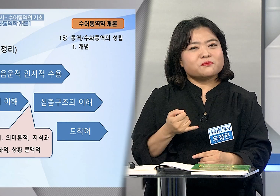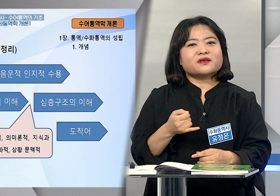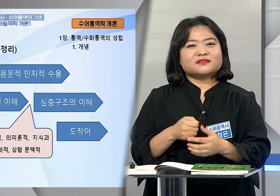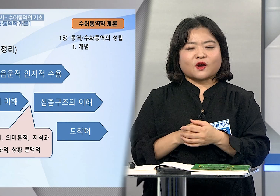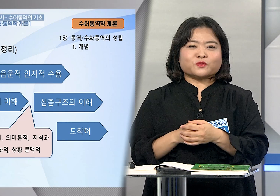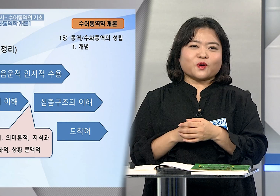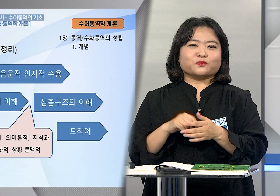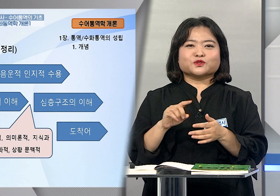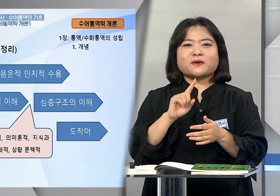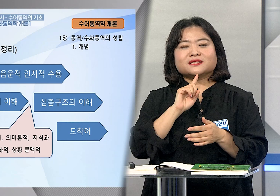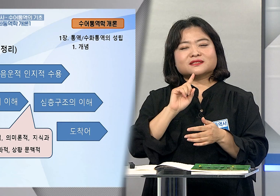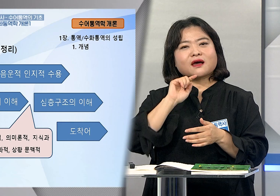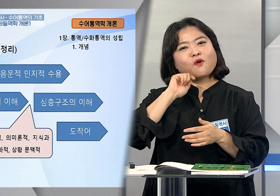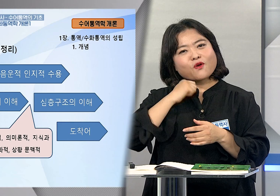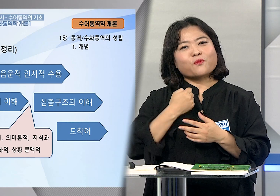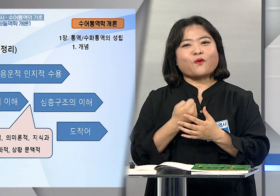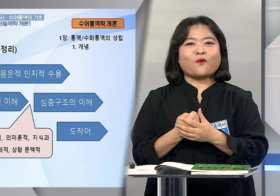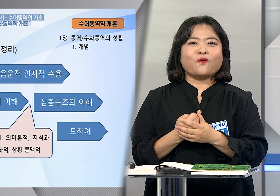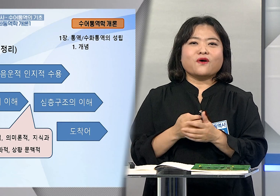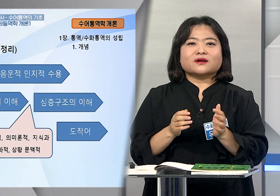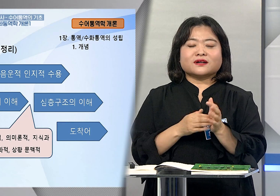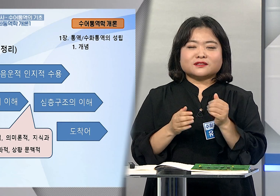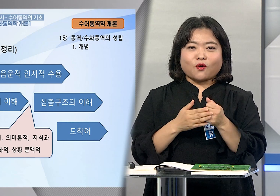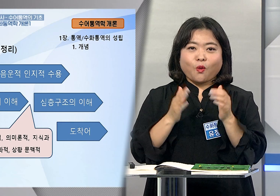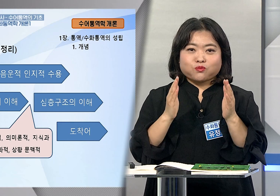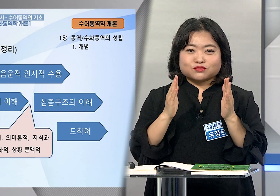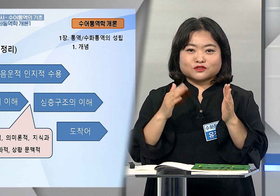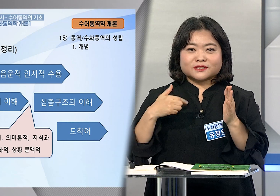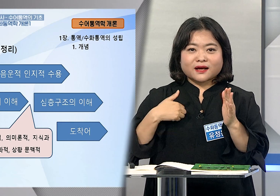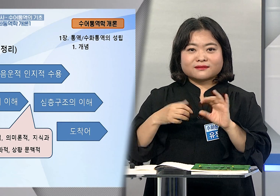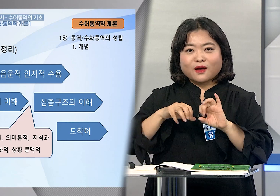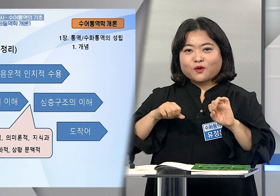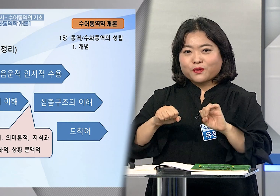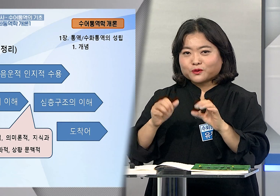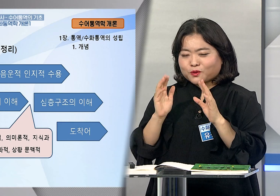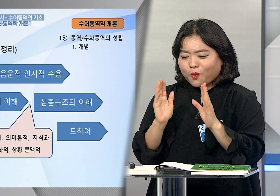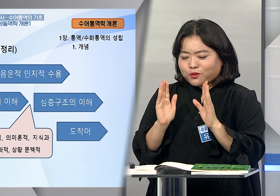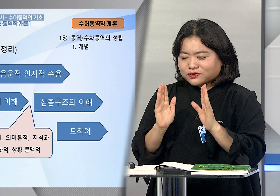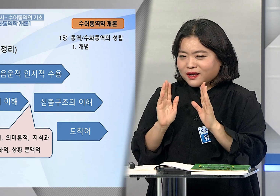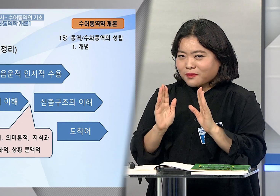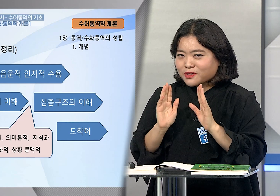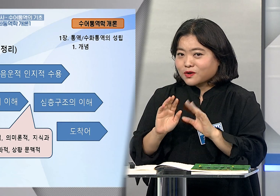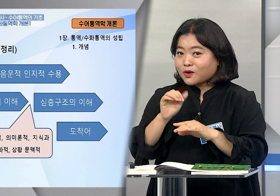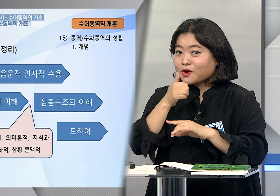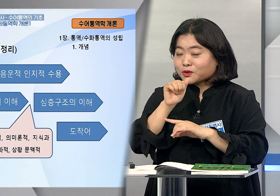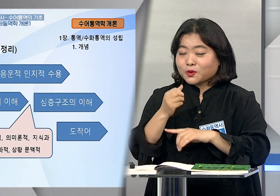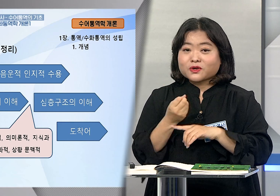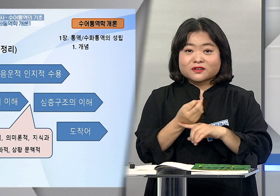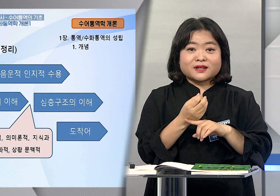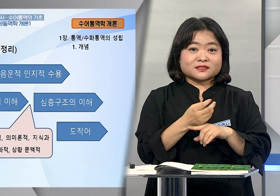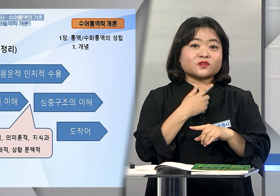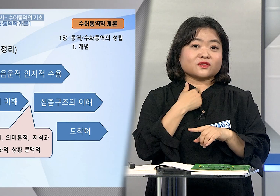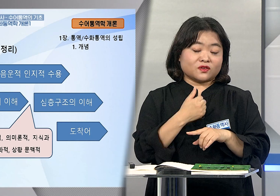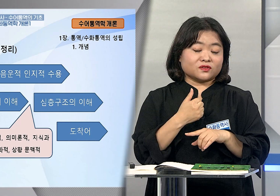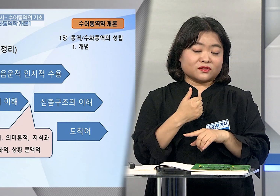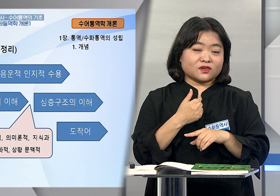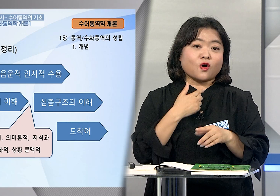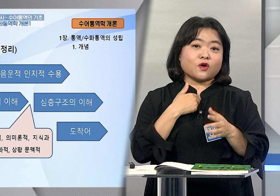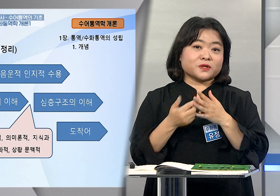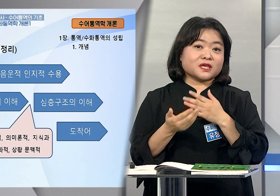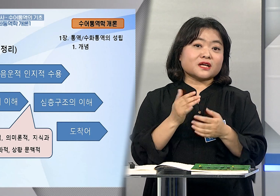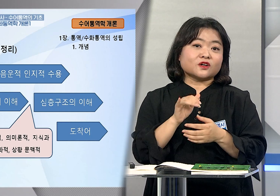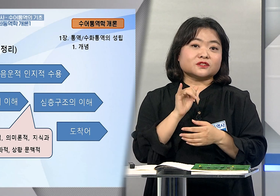정말 젬병이더라고요. 무슨 말인지 참 어렵고 그래서 제가 따로 별도로 공부를 하면서 통역을